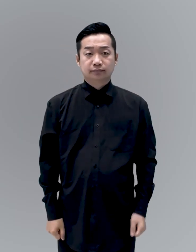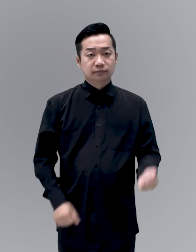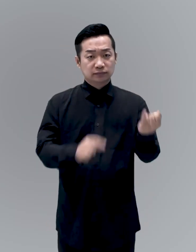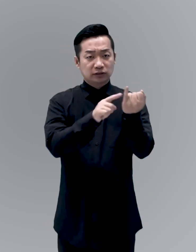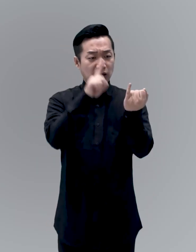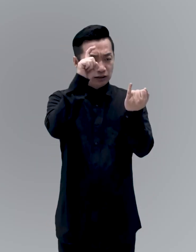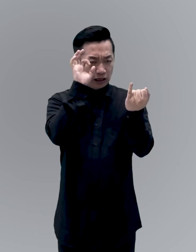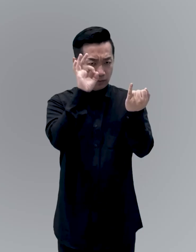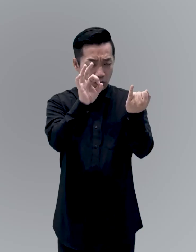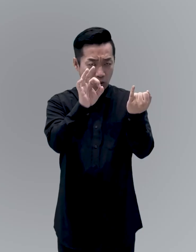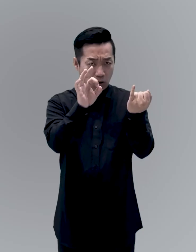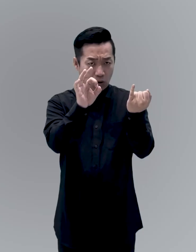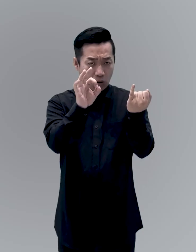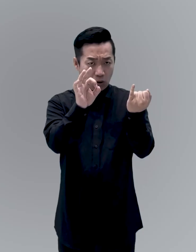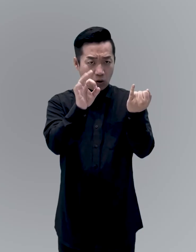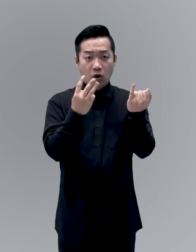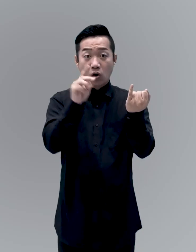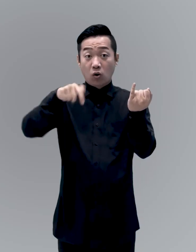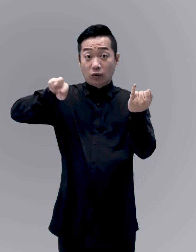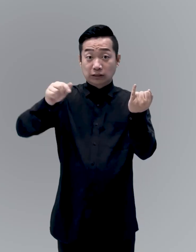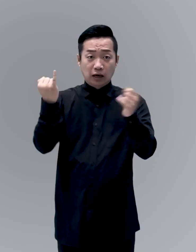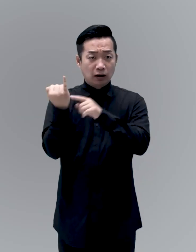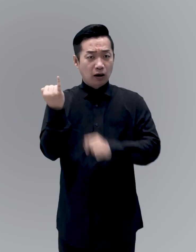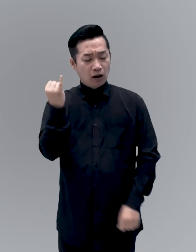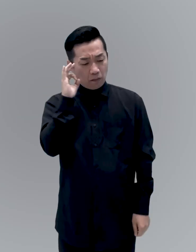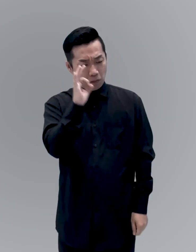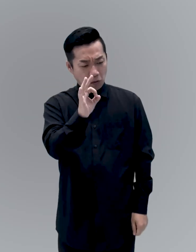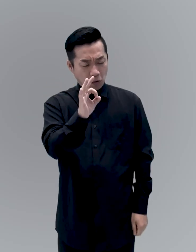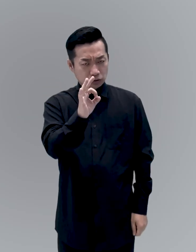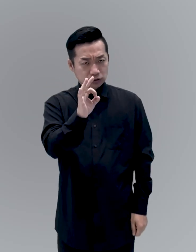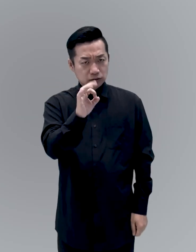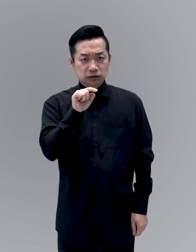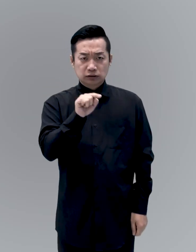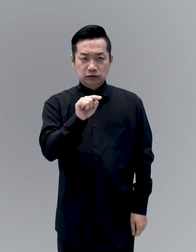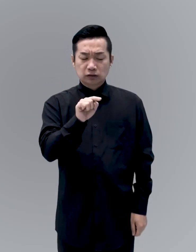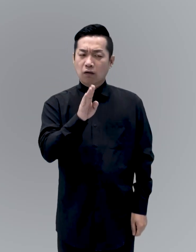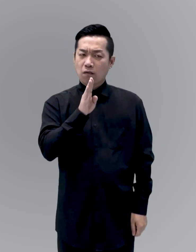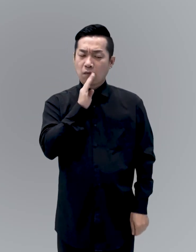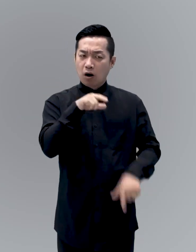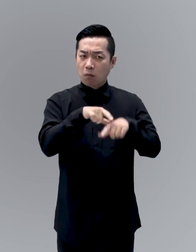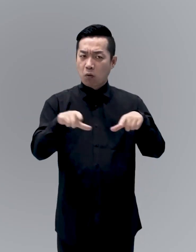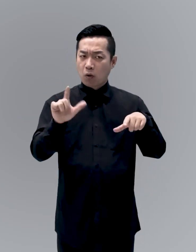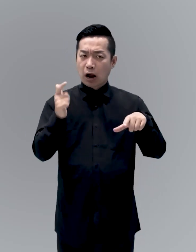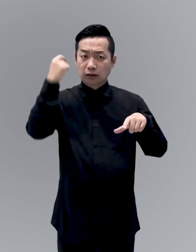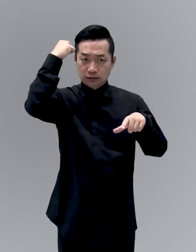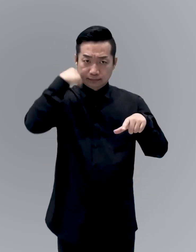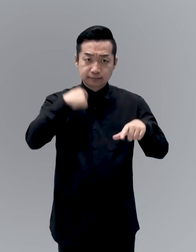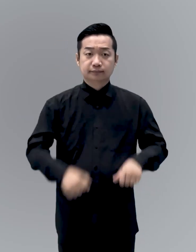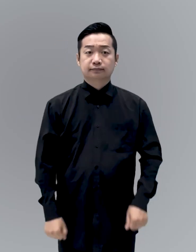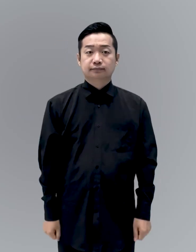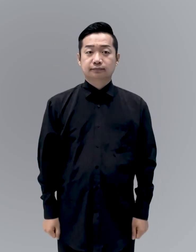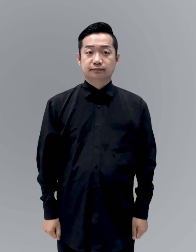여인의 사진을 본 록산은 본능적으로 심상치 않은 사건임을 직감했다.